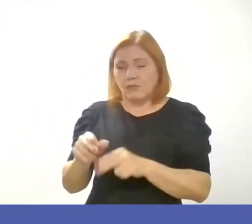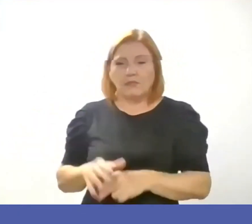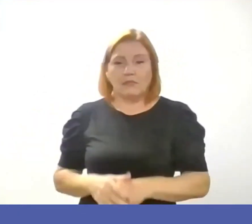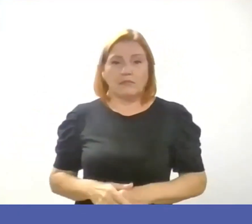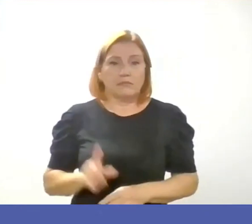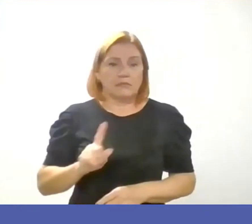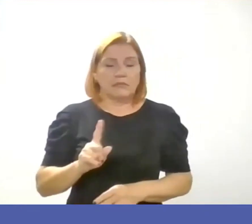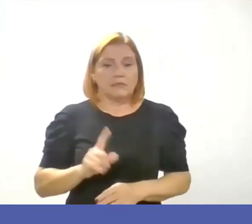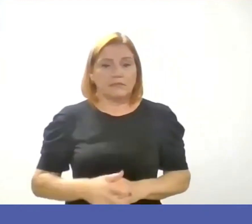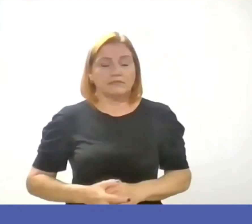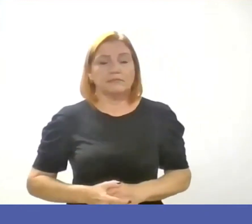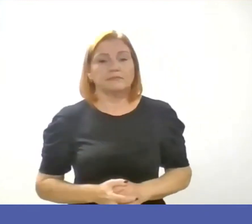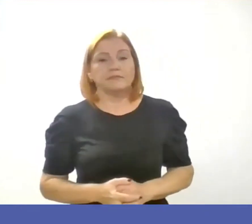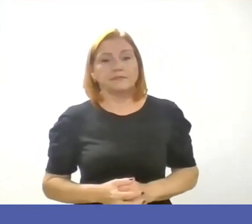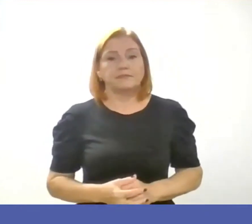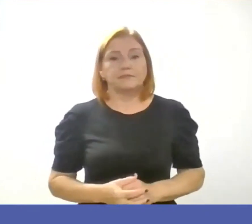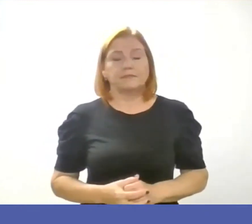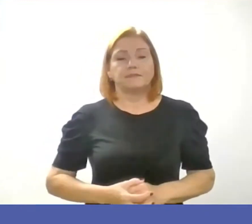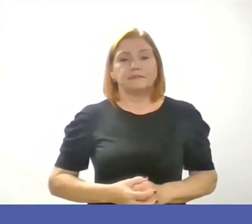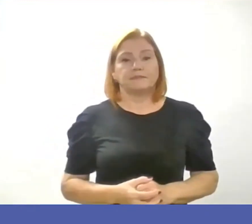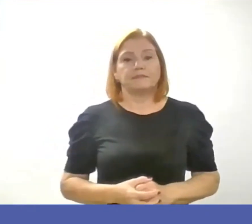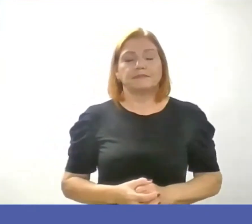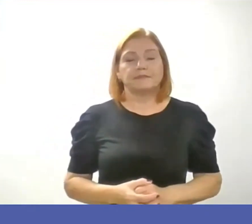Não é verdade?